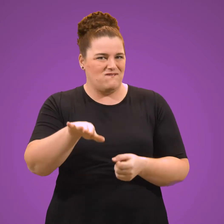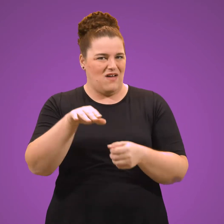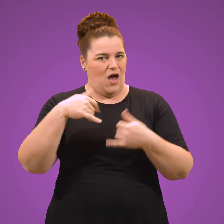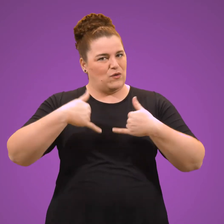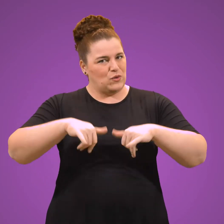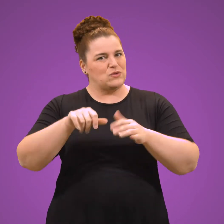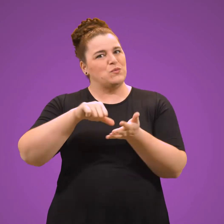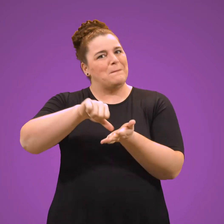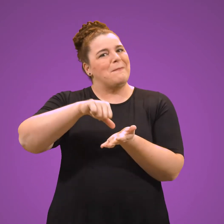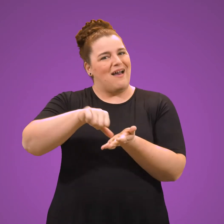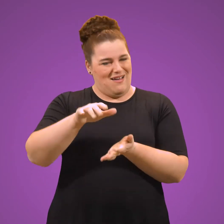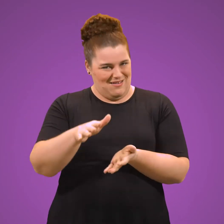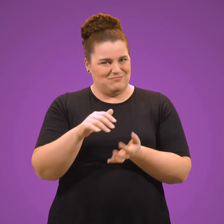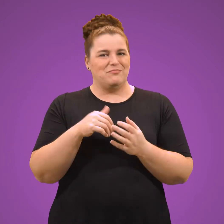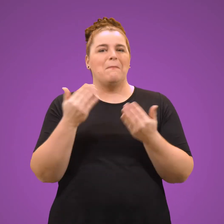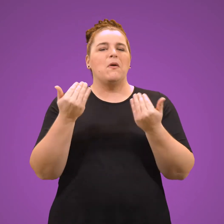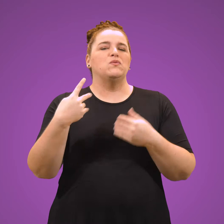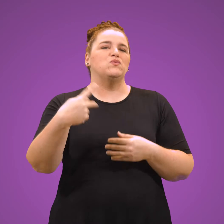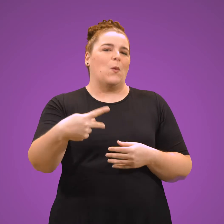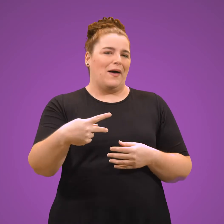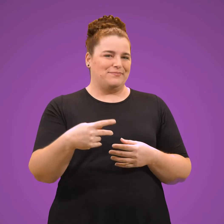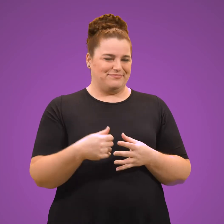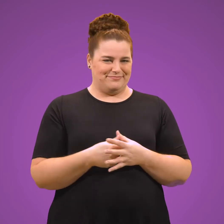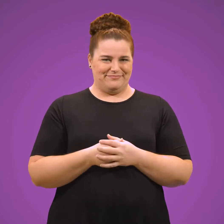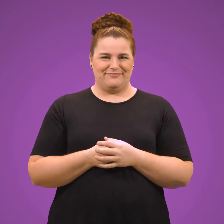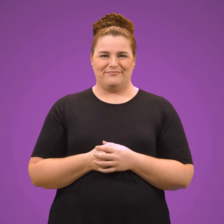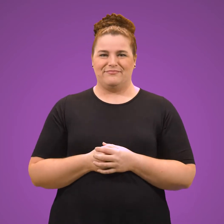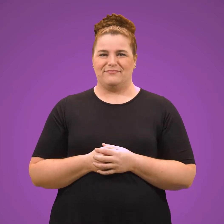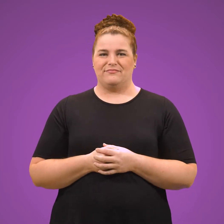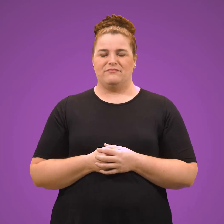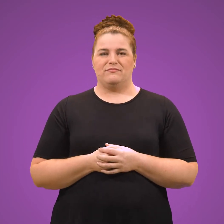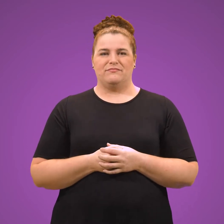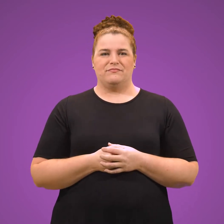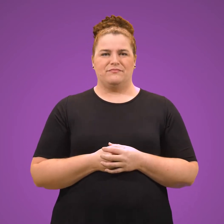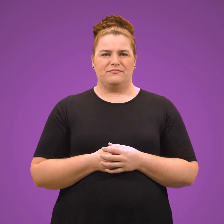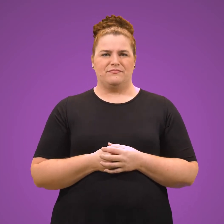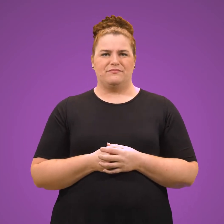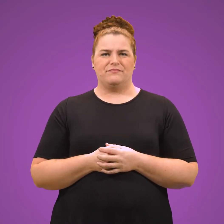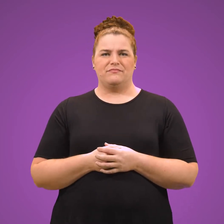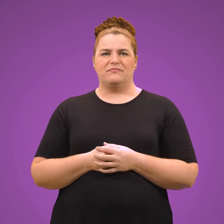Effectivement, les deux parents doivent continuer à subvenir aux besoins de leur enfant après leur séparation.